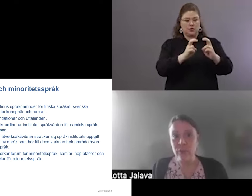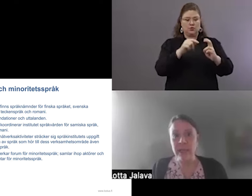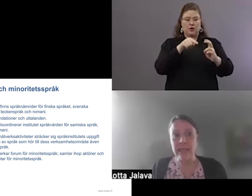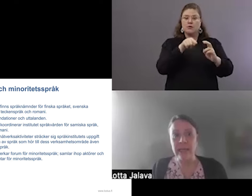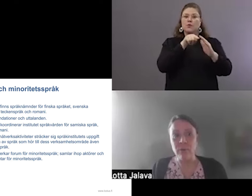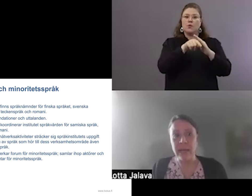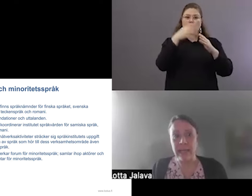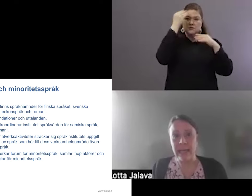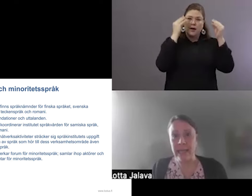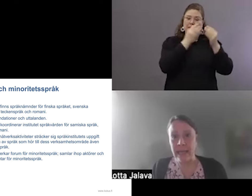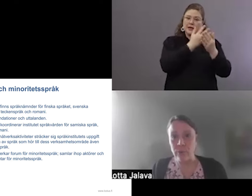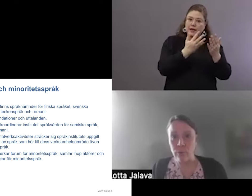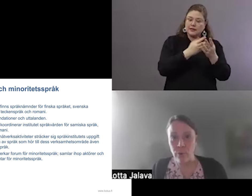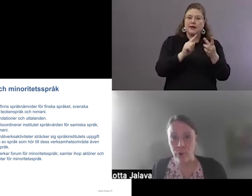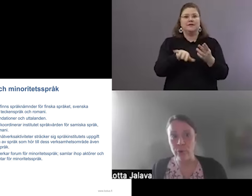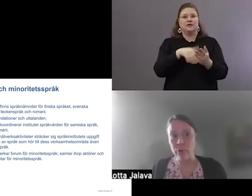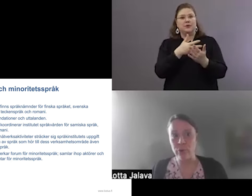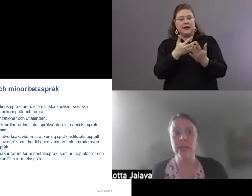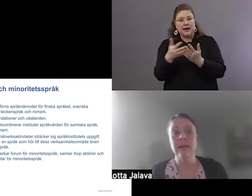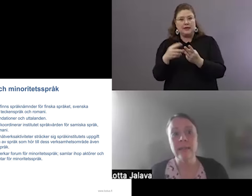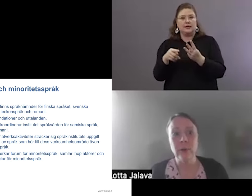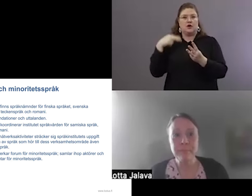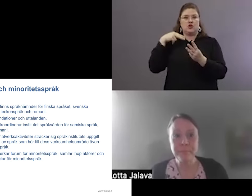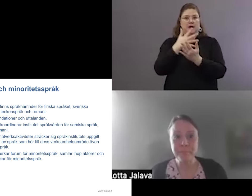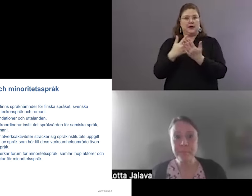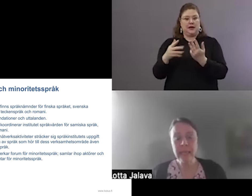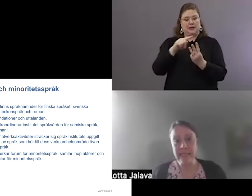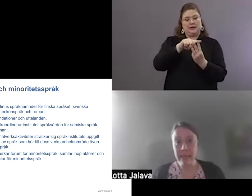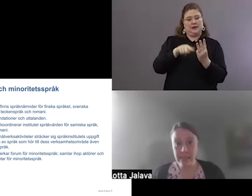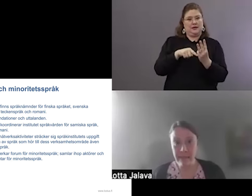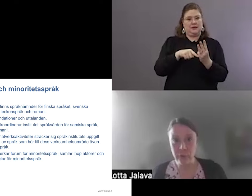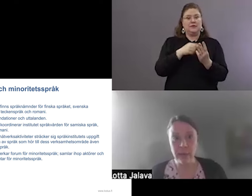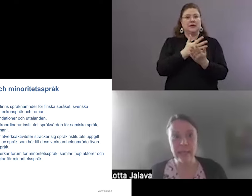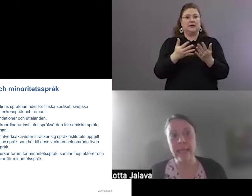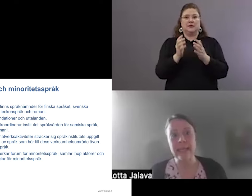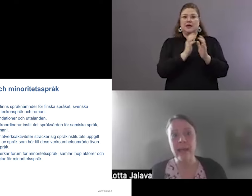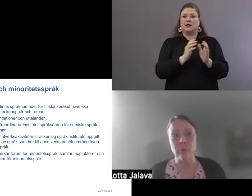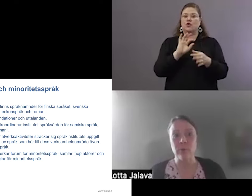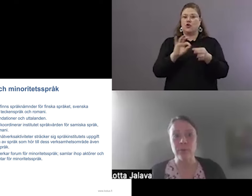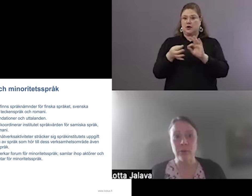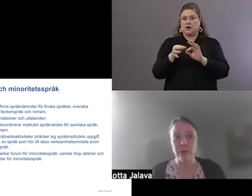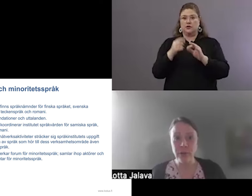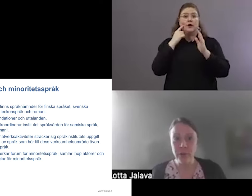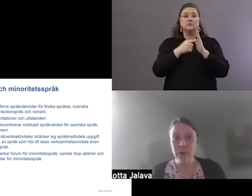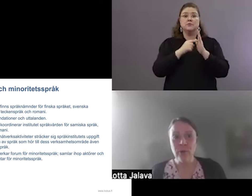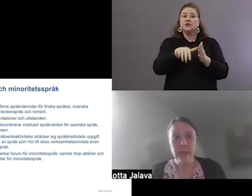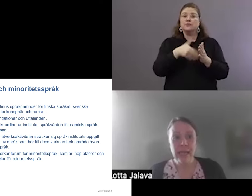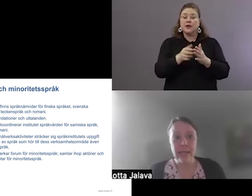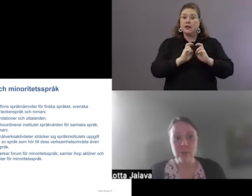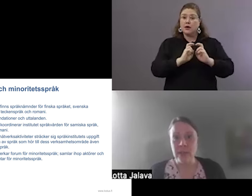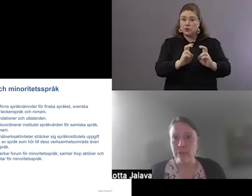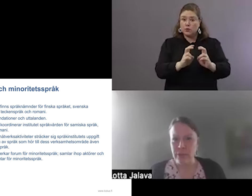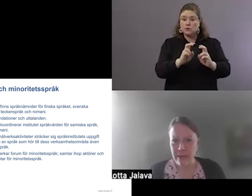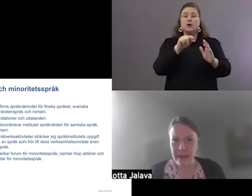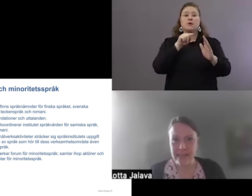kielten, viittomakielten ja romanikielen kielenhuollon koordinaatio. Esimerkiksi viittomakielten lautakunta on